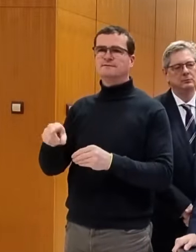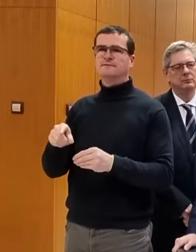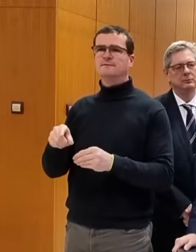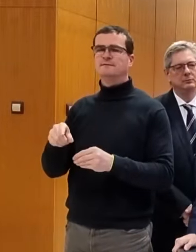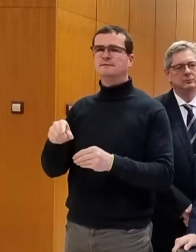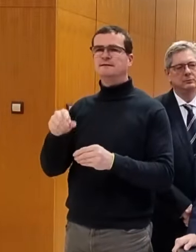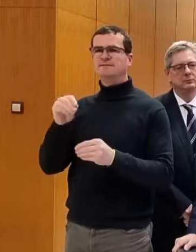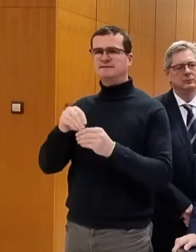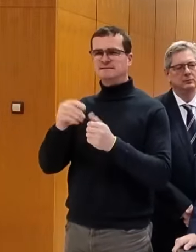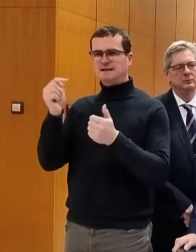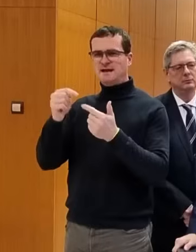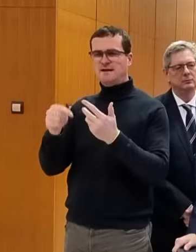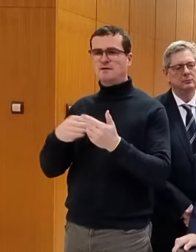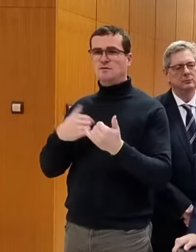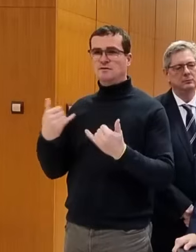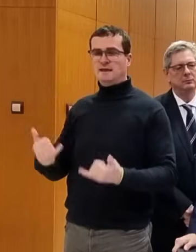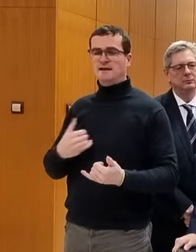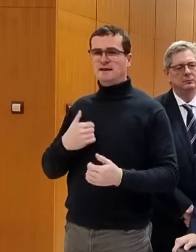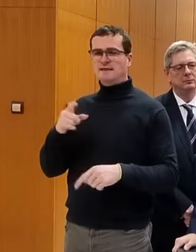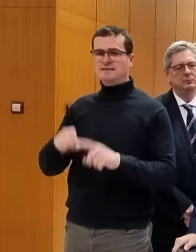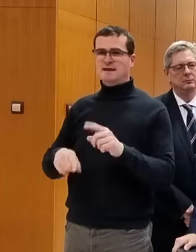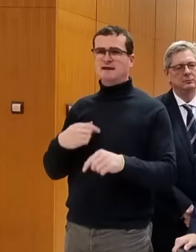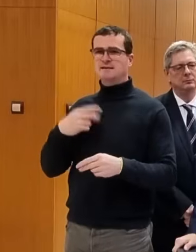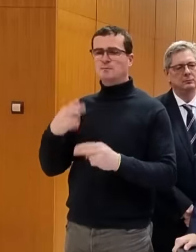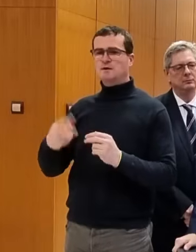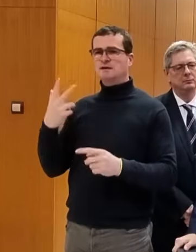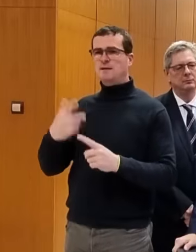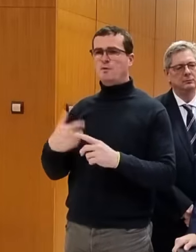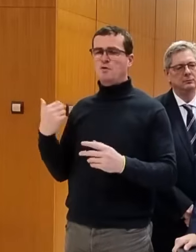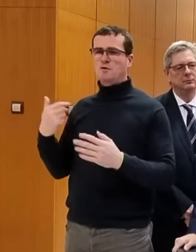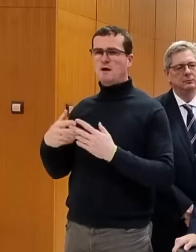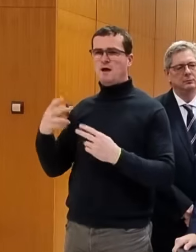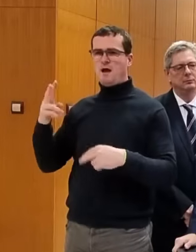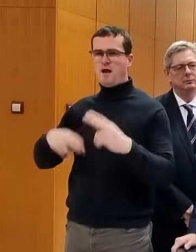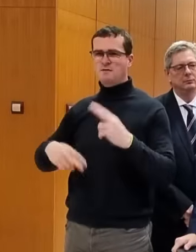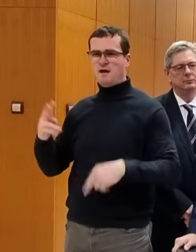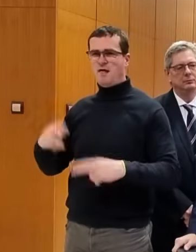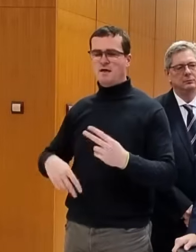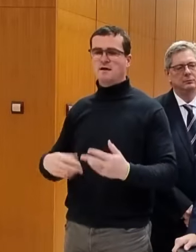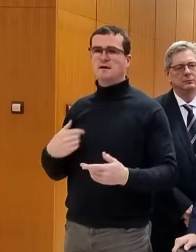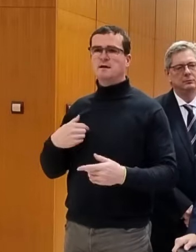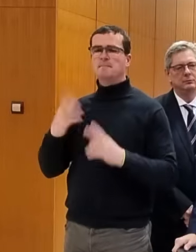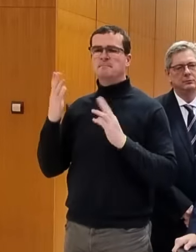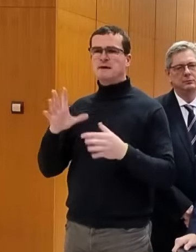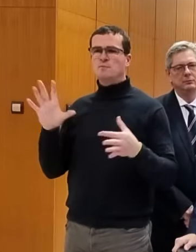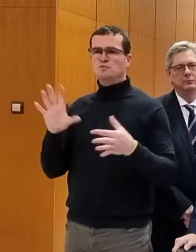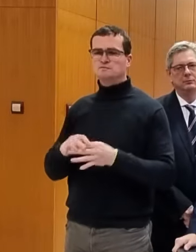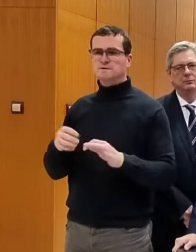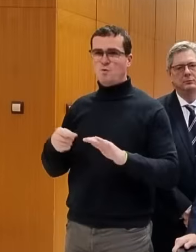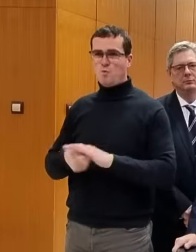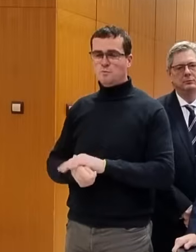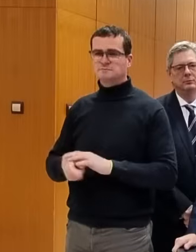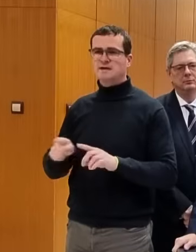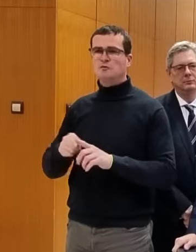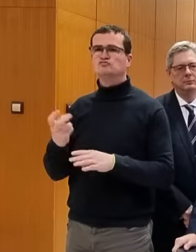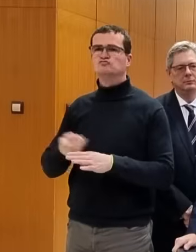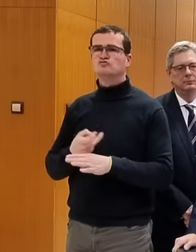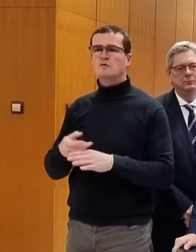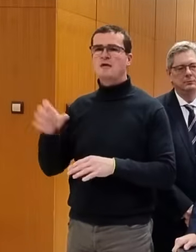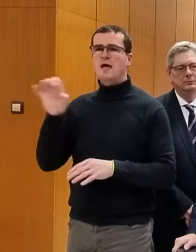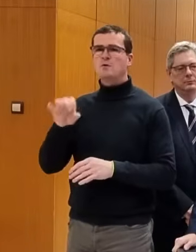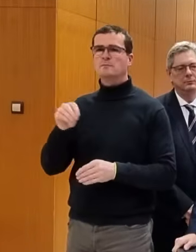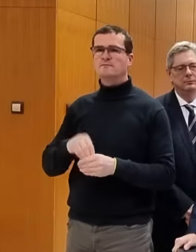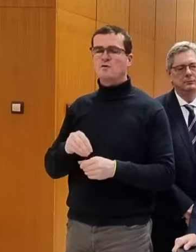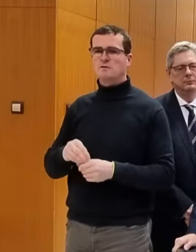profilových kauzách, o ktorých sa tu vlastne niekedy posledné 3,5 roka hádali, že ktorá tak priamo súvisela s korupciou, s nejakou škodou na